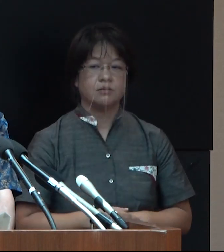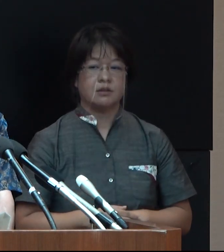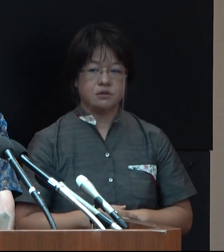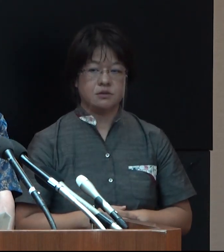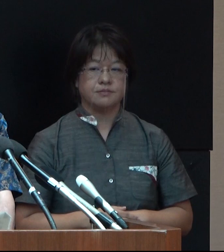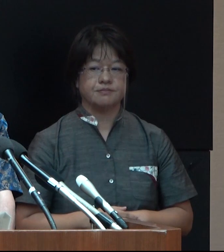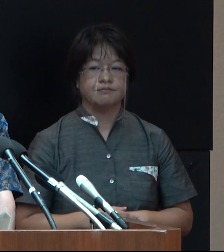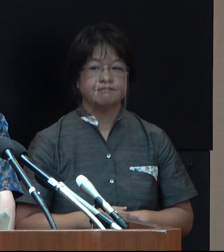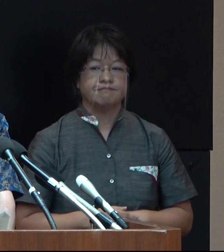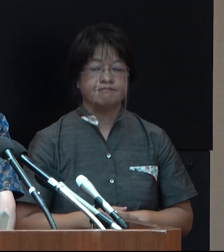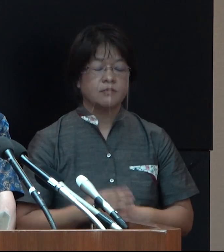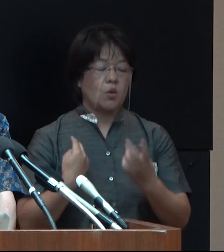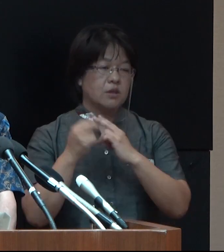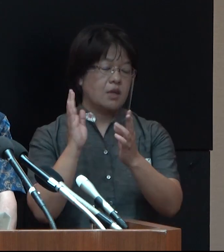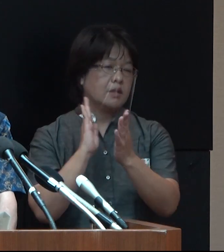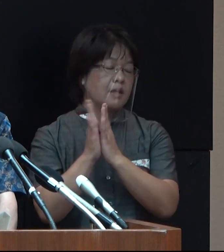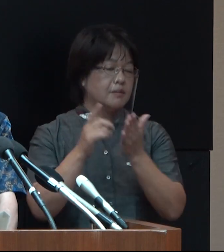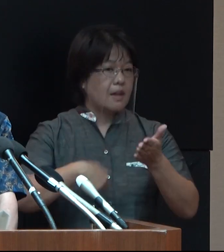1つ、県内イベントの